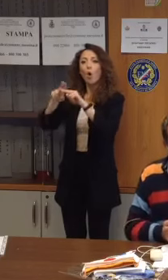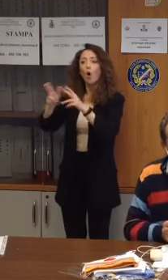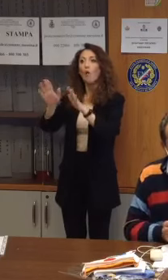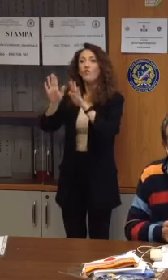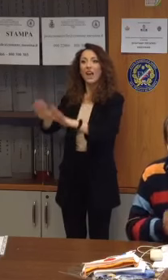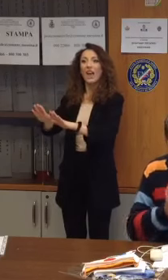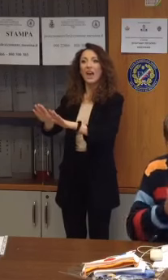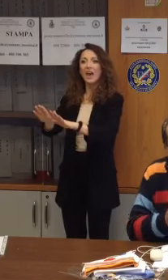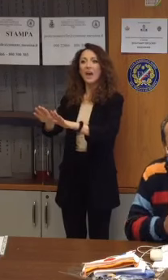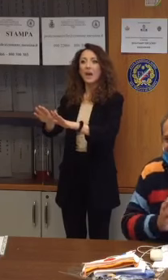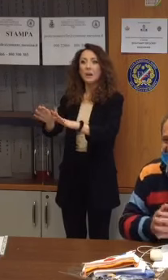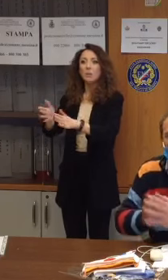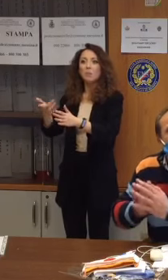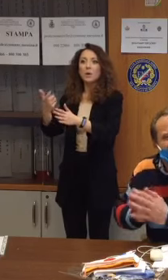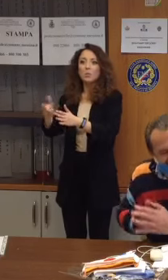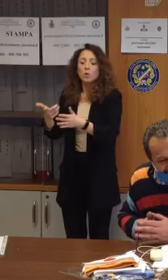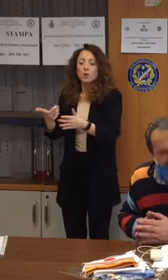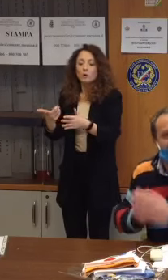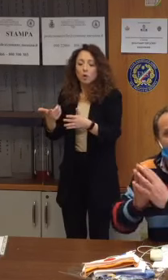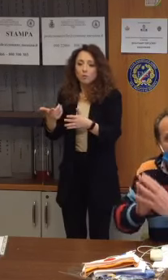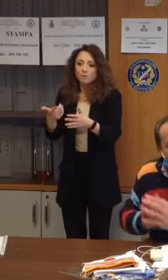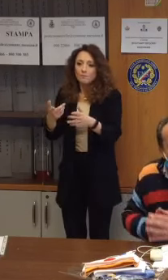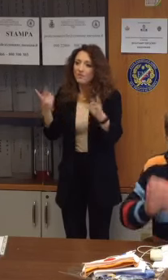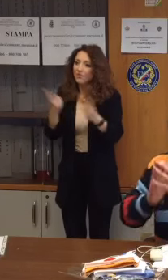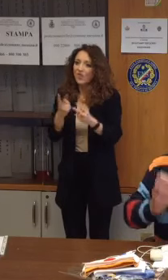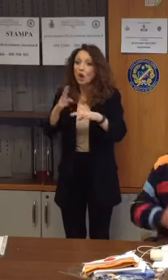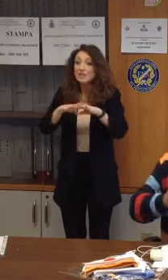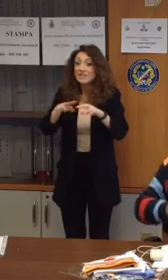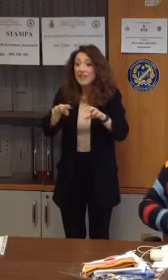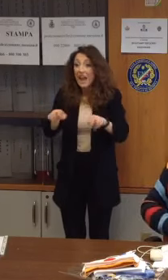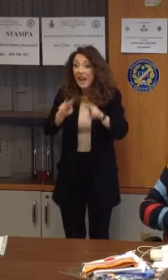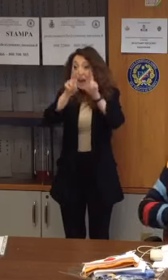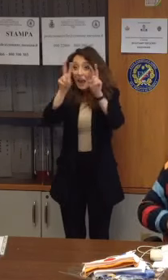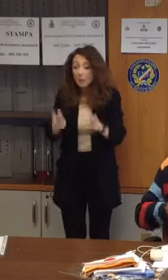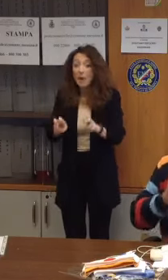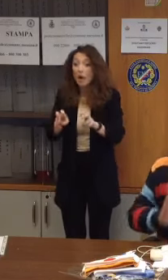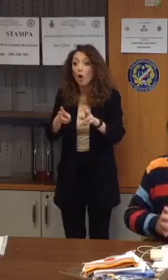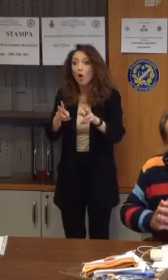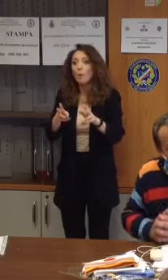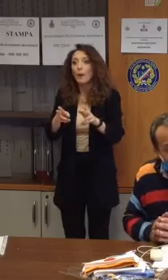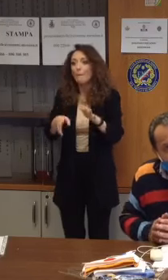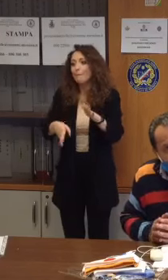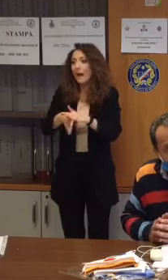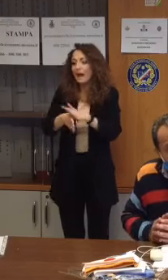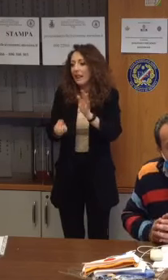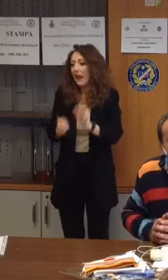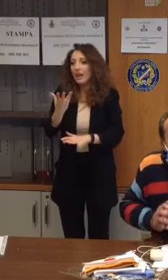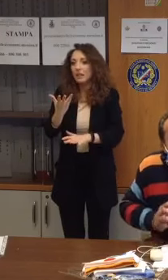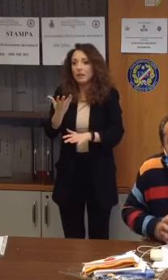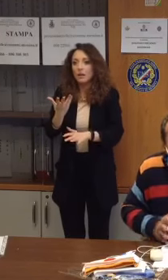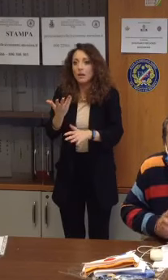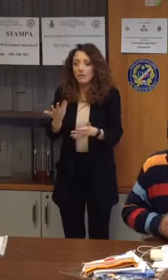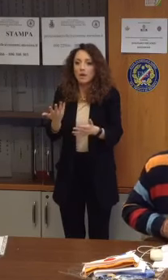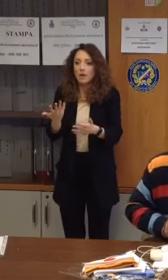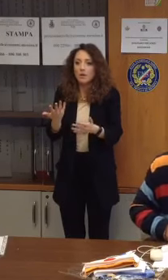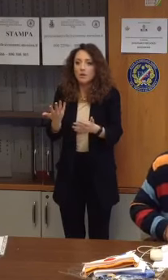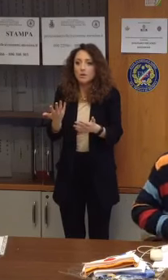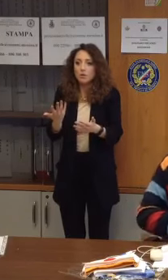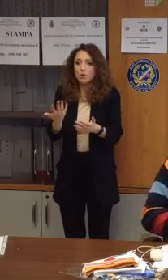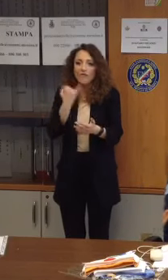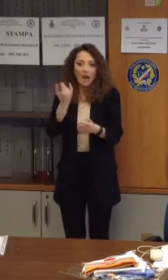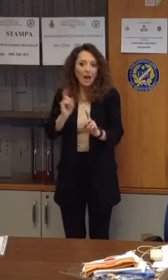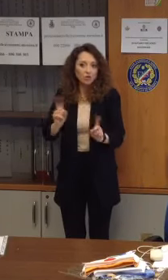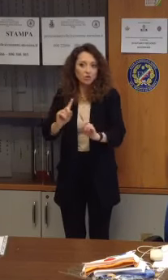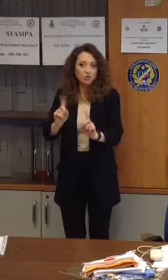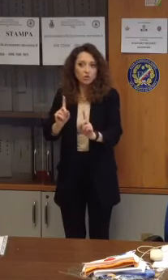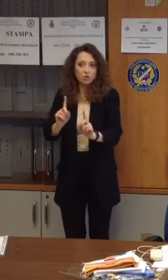con mille difficoltà, ma far partire un sistema come una città metropolitana come Messina, e allora è difficile. Allora